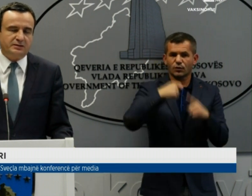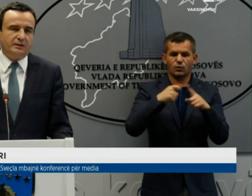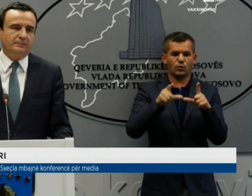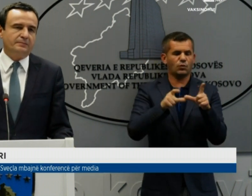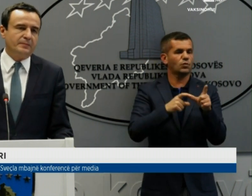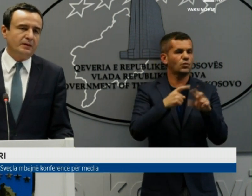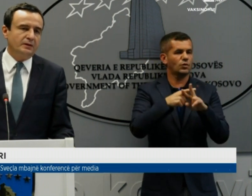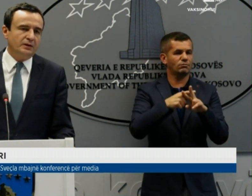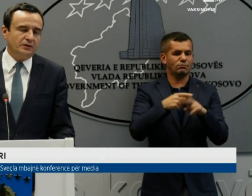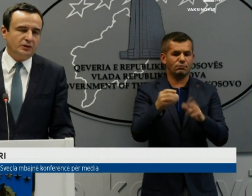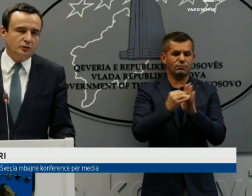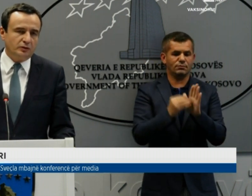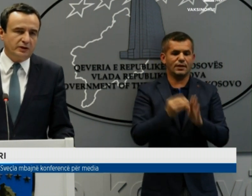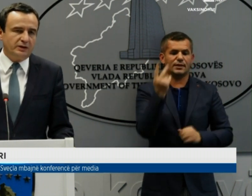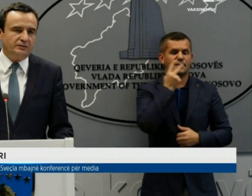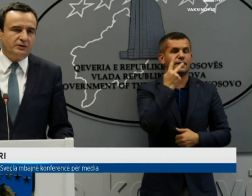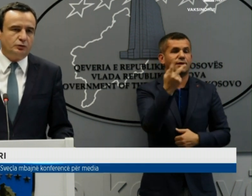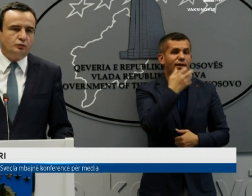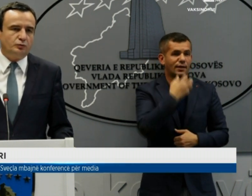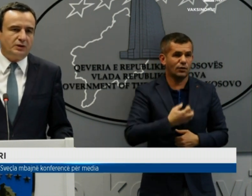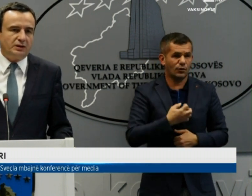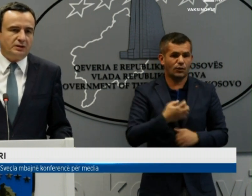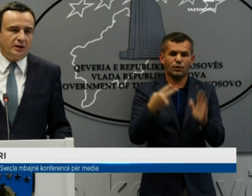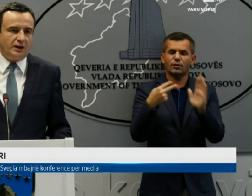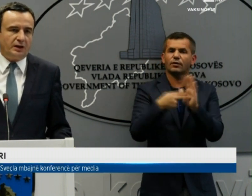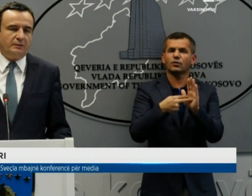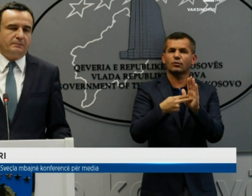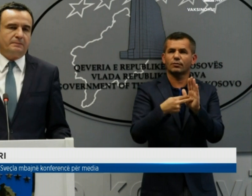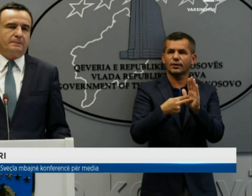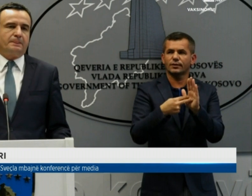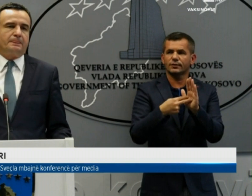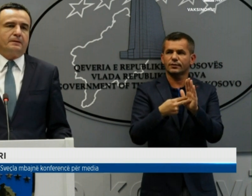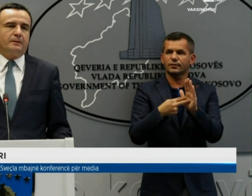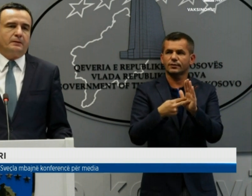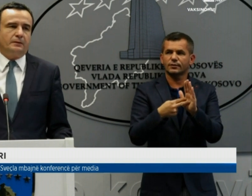23 dhjetori i vitit